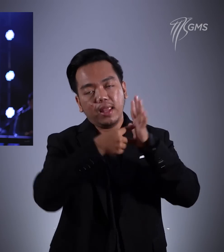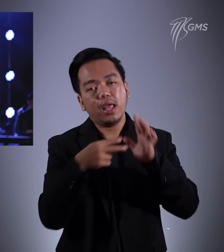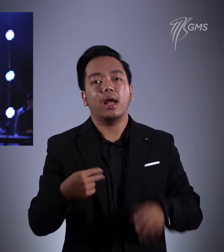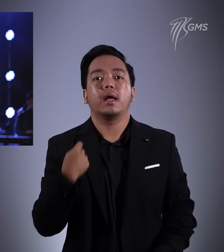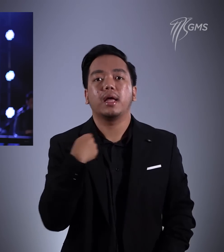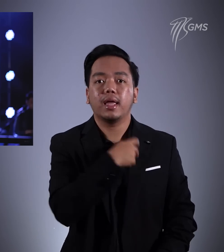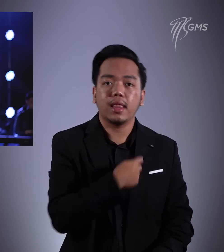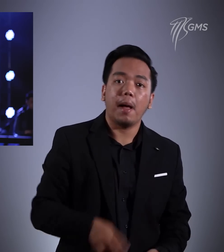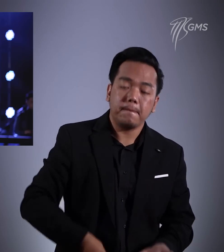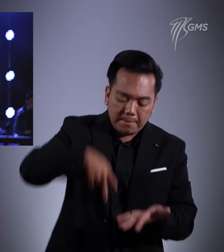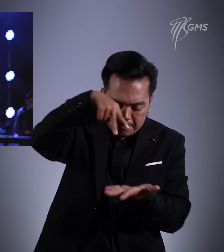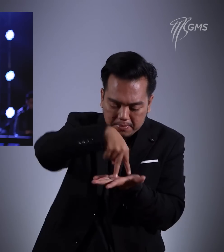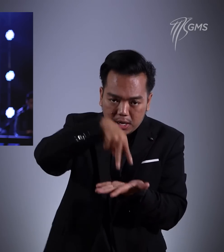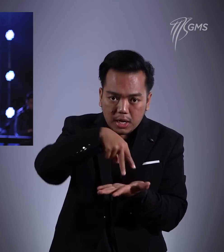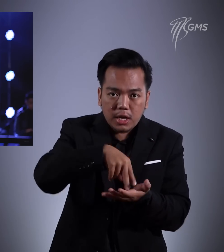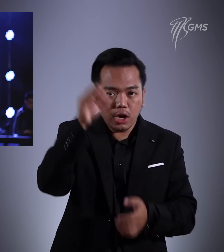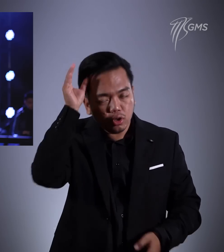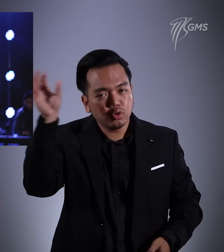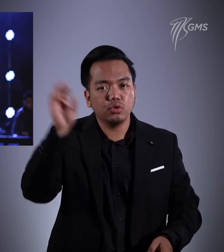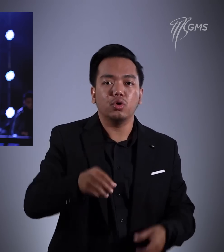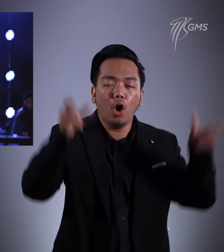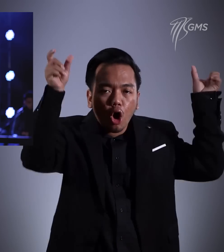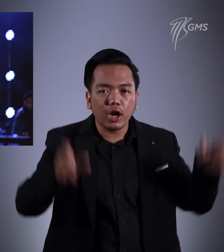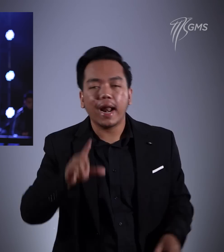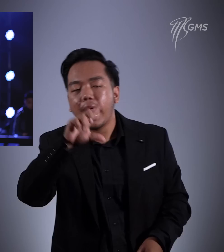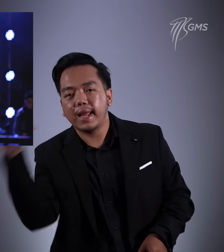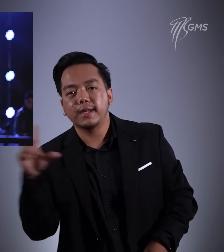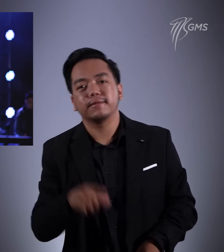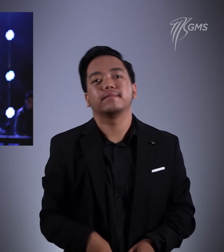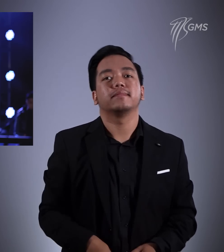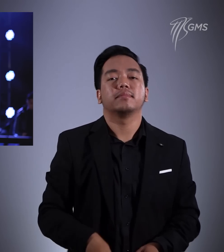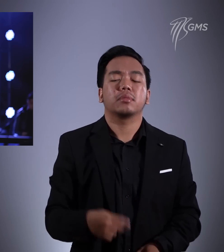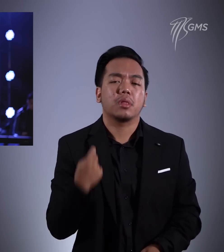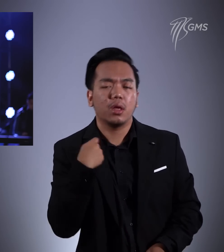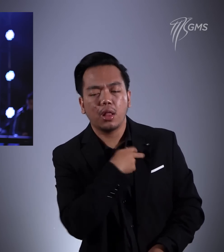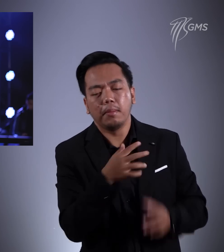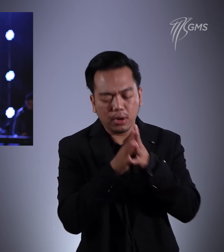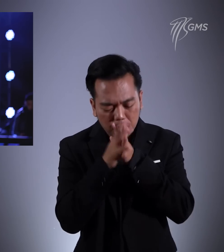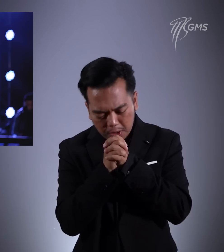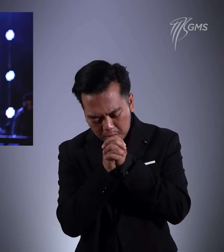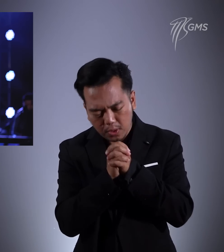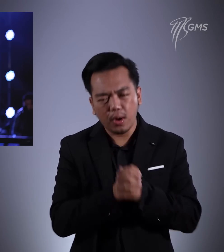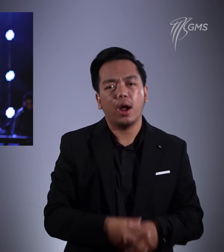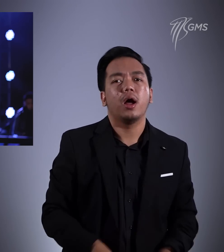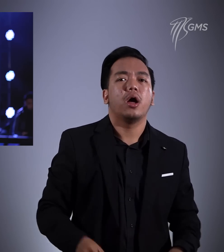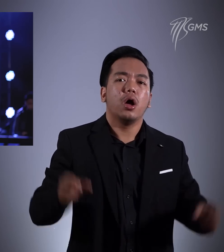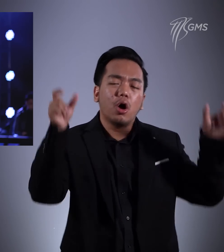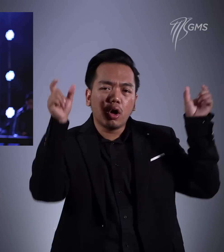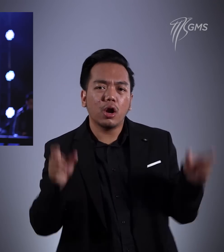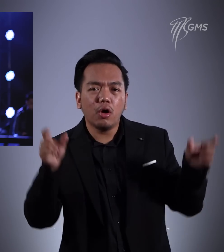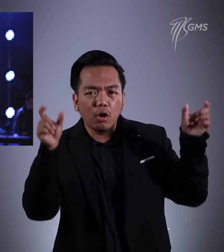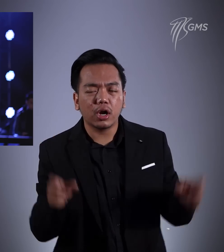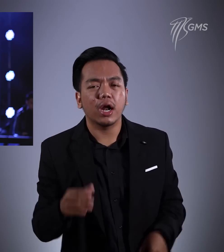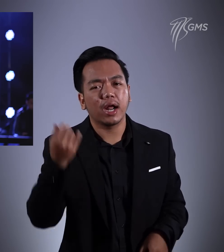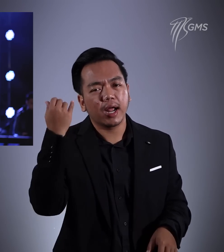our neighbors. Kita berdoa bagi tetangga kita, Tuhan selamatkan keluarga itu. Yang hari ini hidup mereka gak keruan. We pray for those who are backslidden. Kita